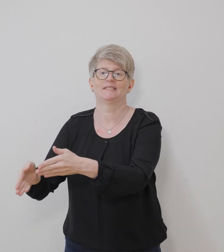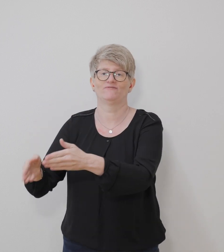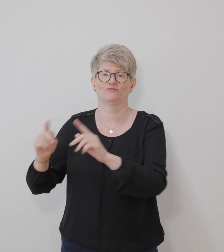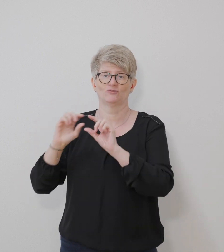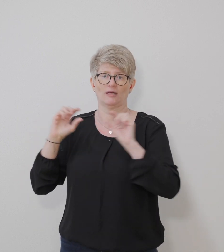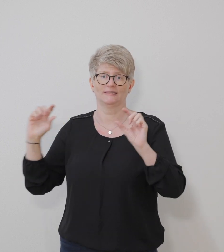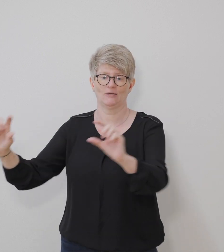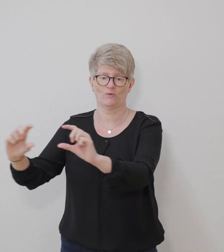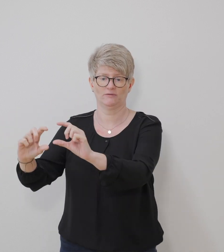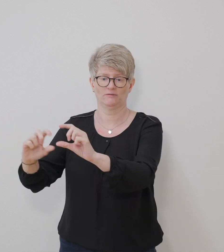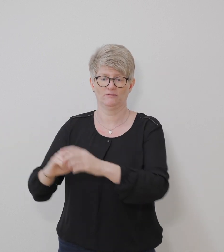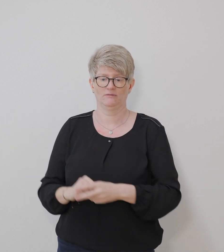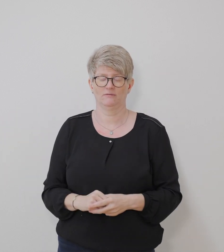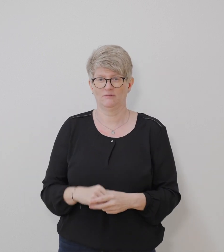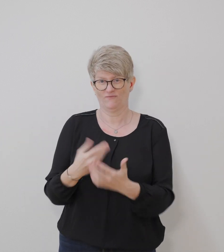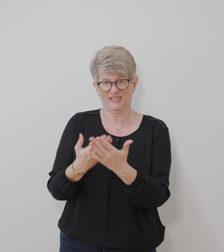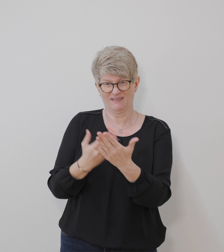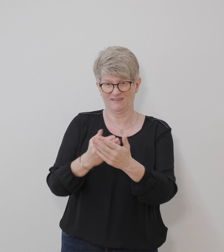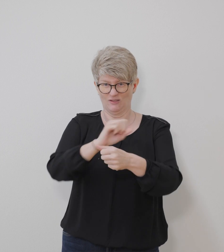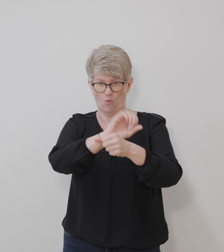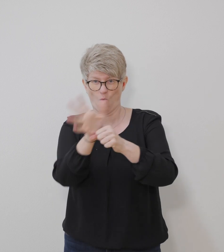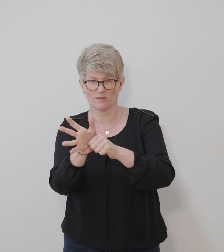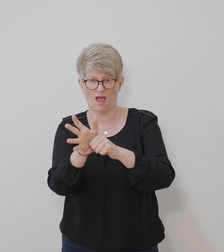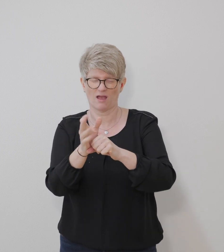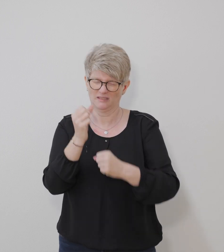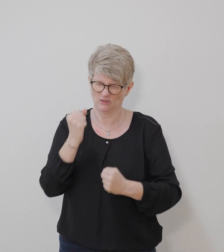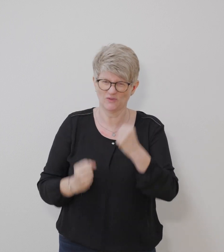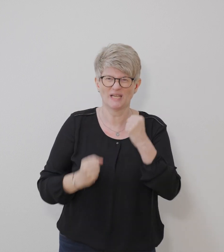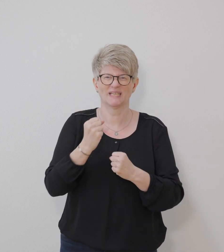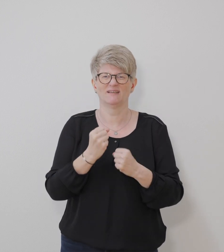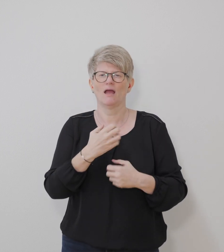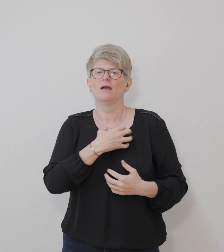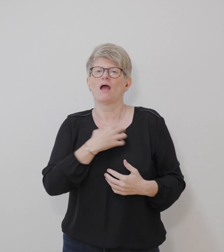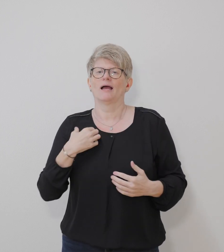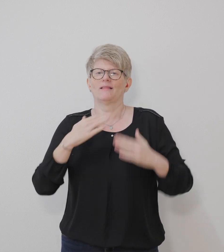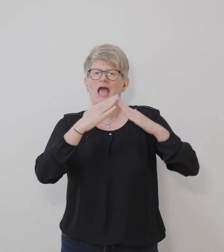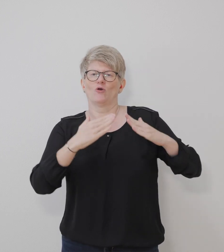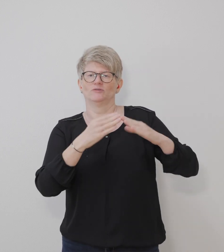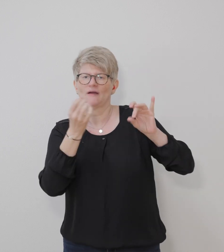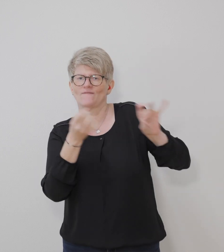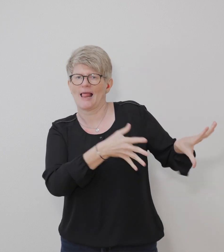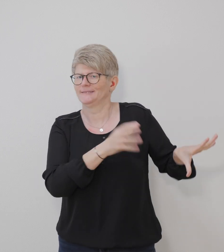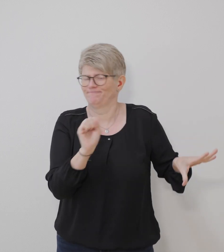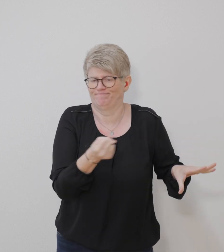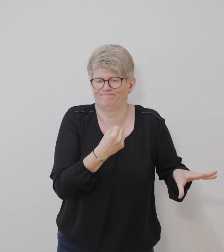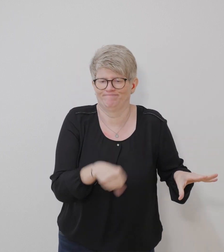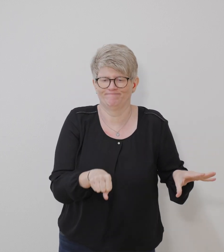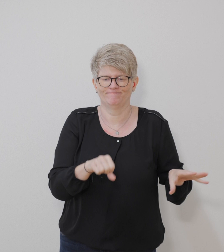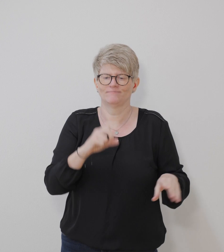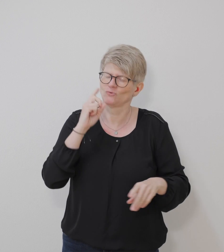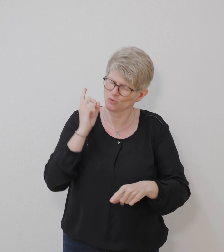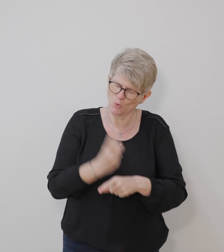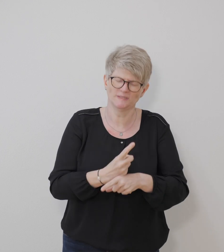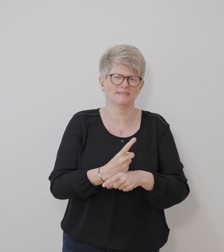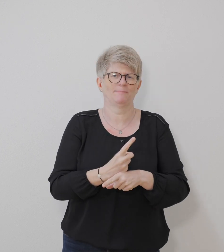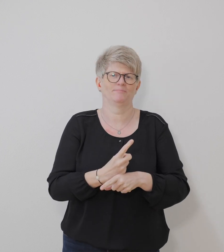Angelegenheiten zu regeln. Trotzdem bleibt sie tapfer. Sie gibt nicht auf und übernimmt die Verantwortung für